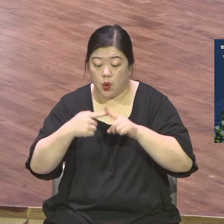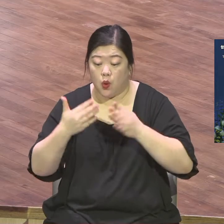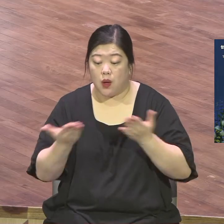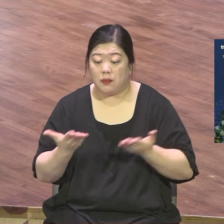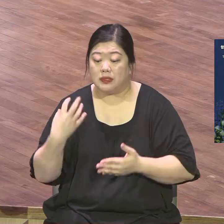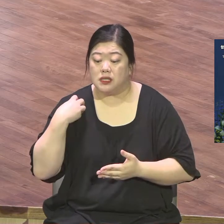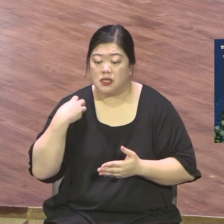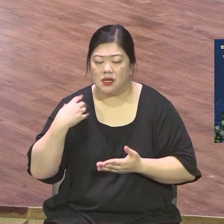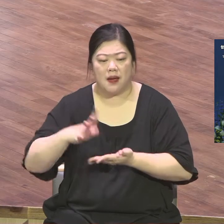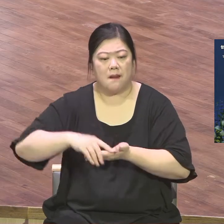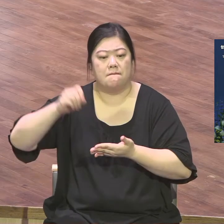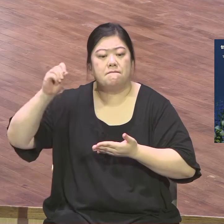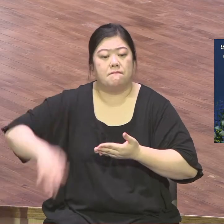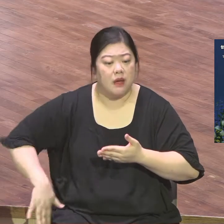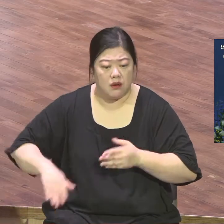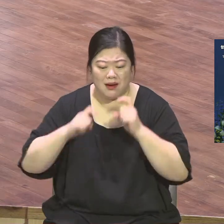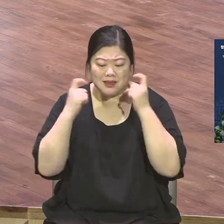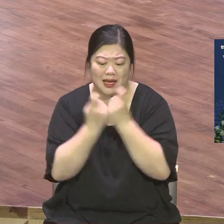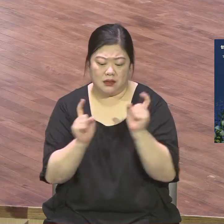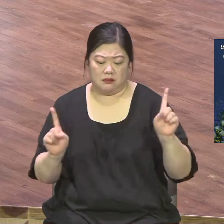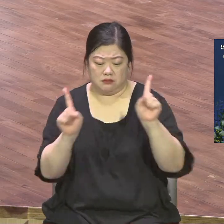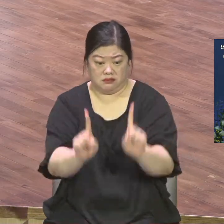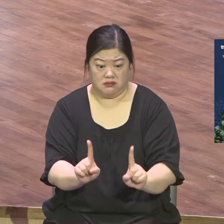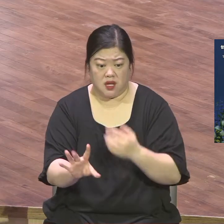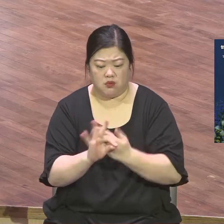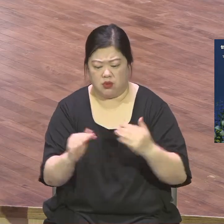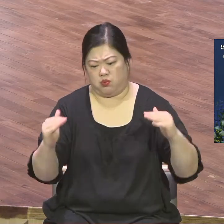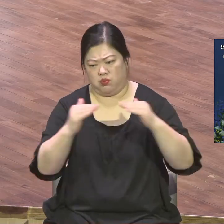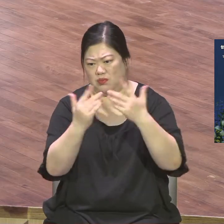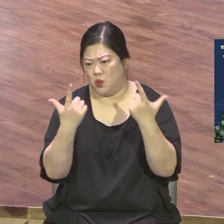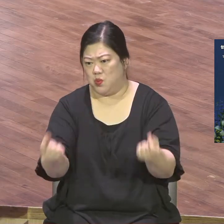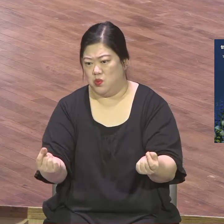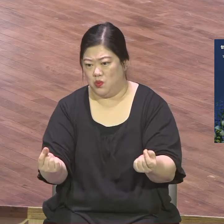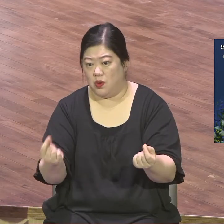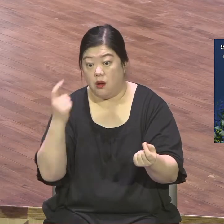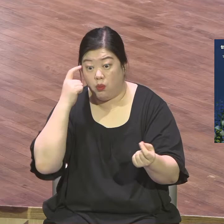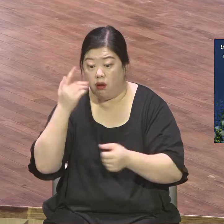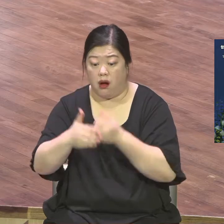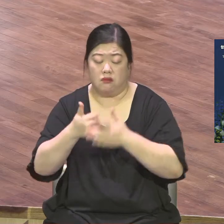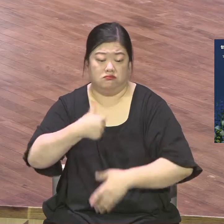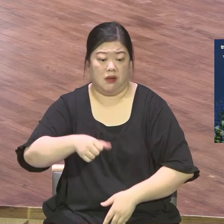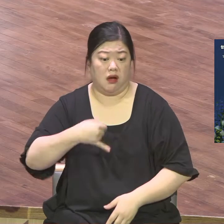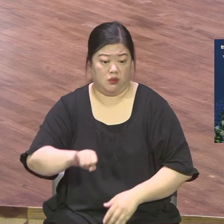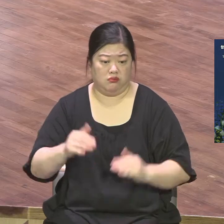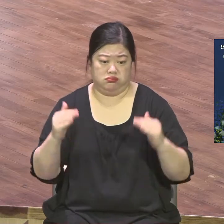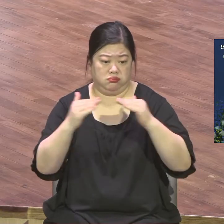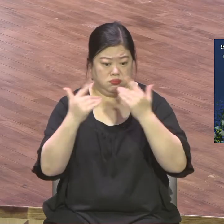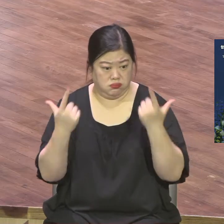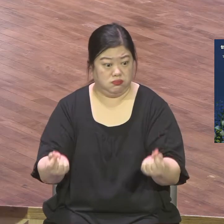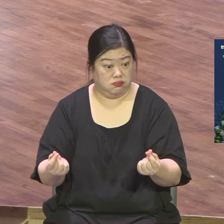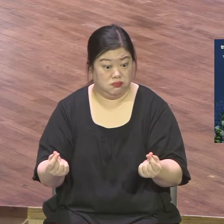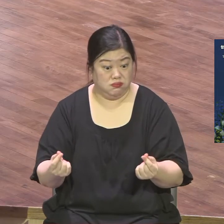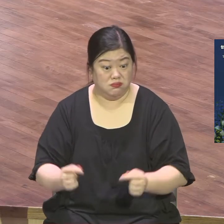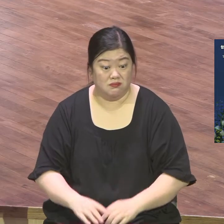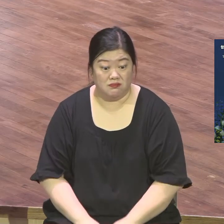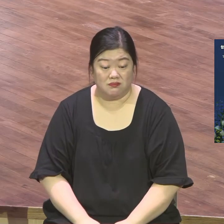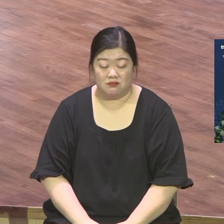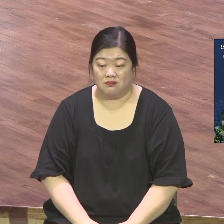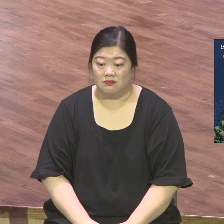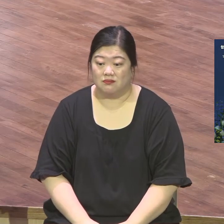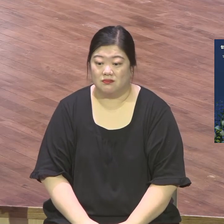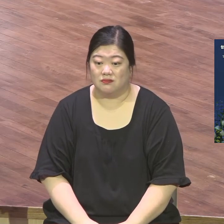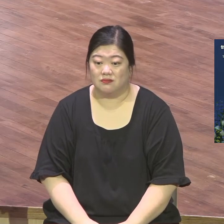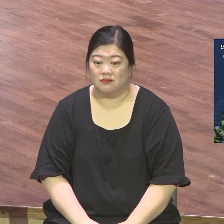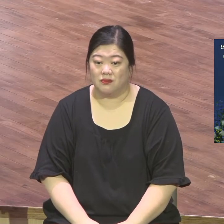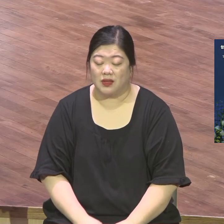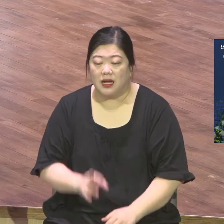안에서 한 몸 되었다. 사실 이런 하나님의 건속 의식을 누구보다도 사실적으로 가지고 살겠던 인물이